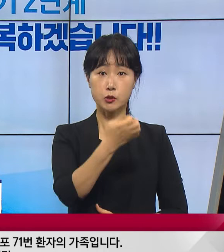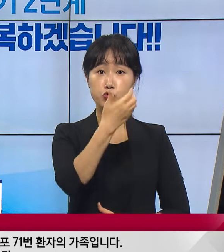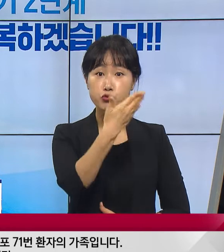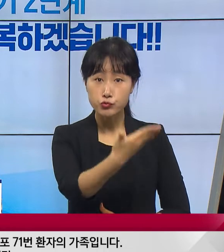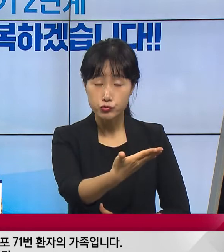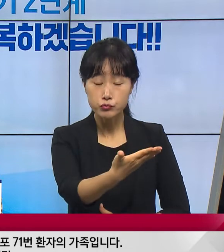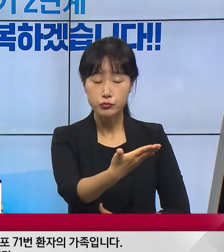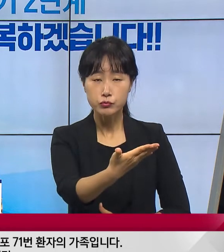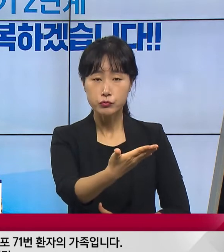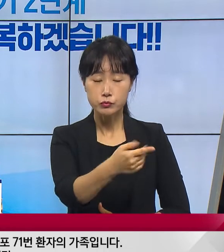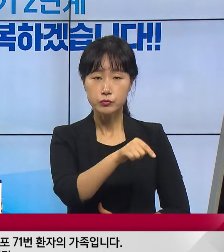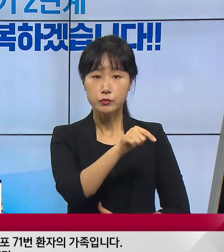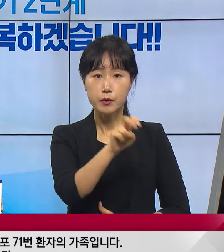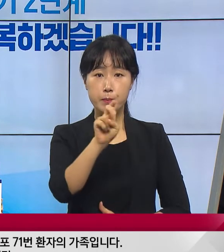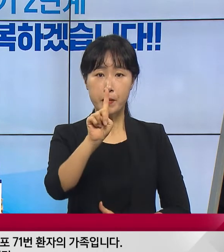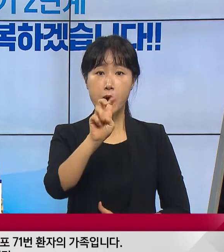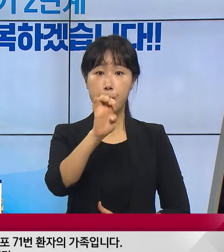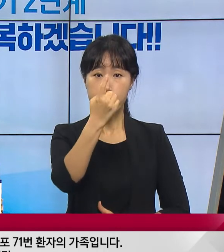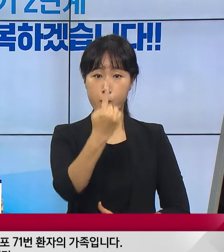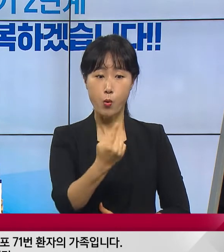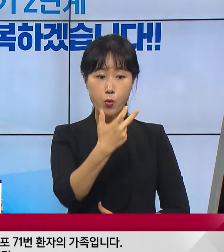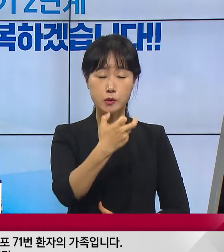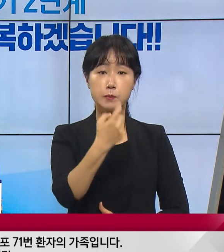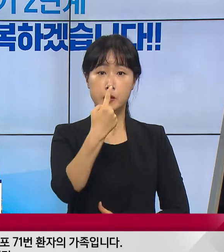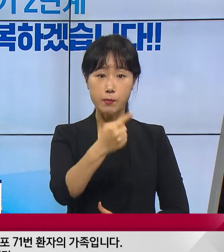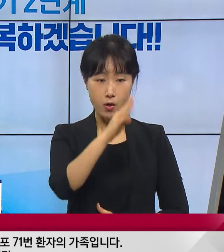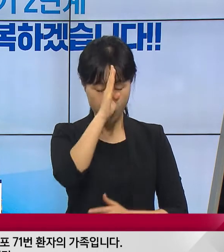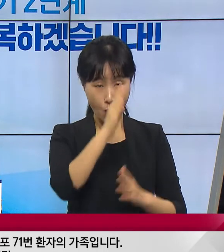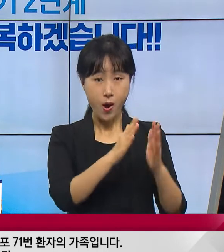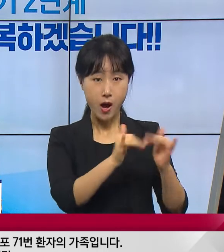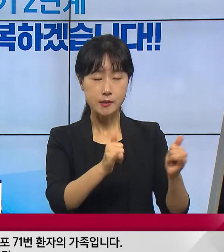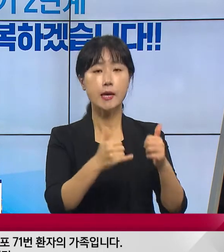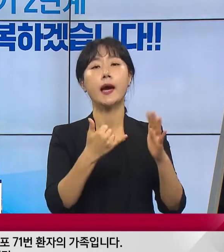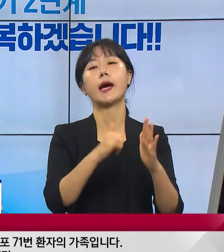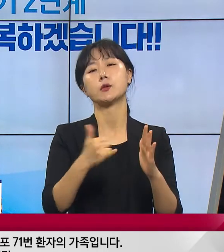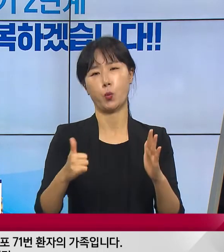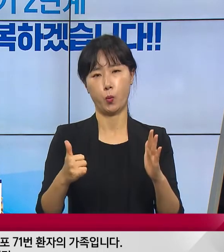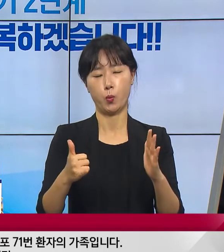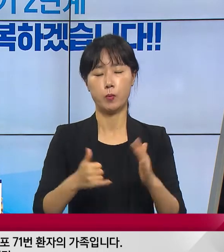249번 환자는 마포 71번 환자의 가족입니다.